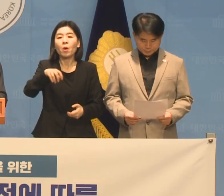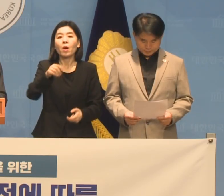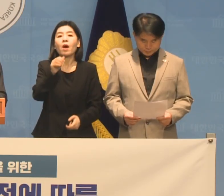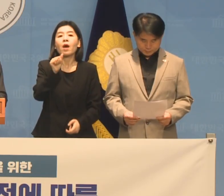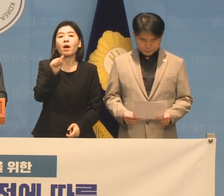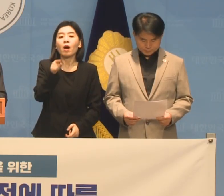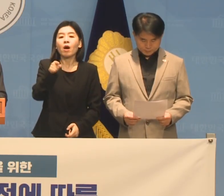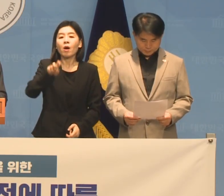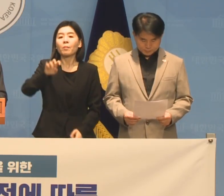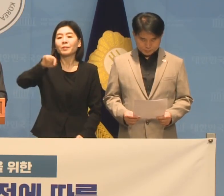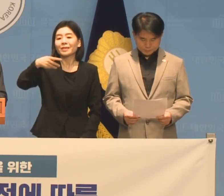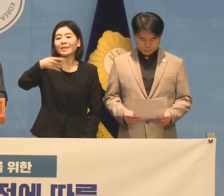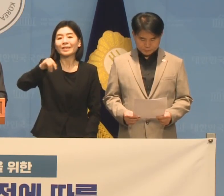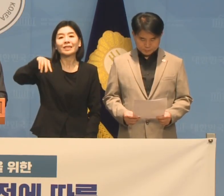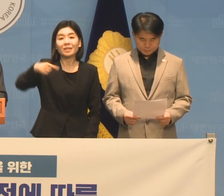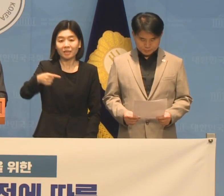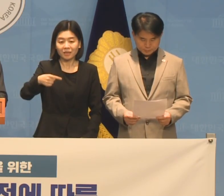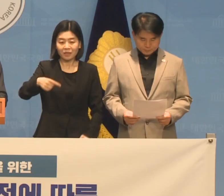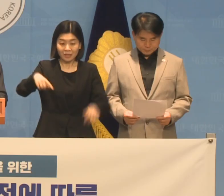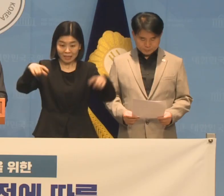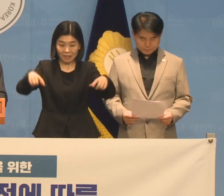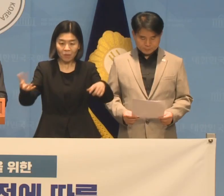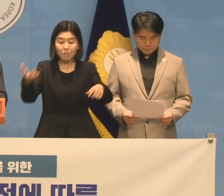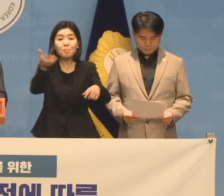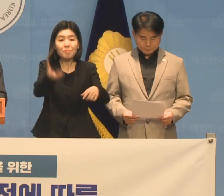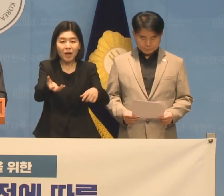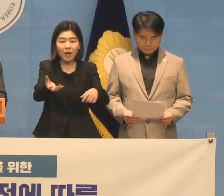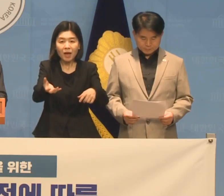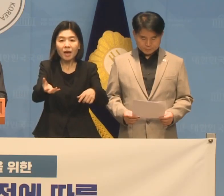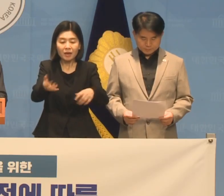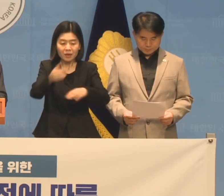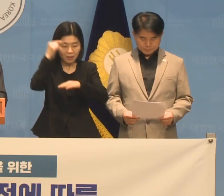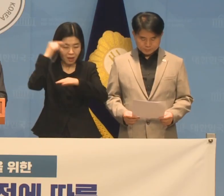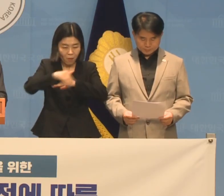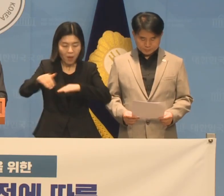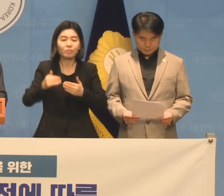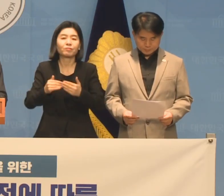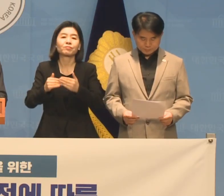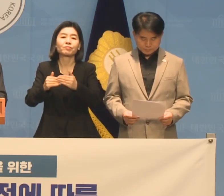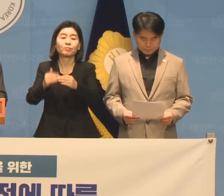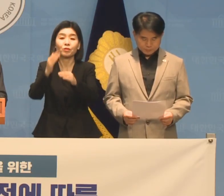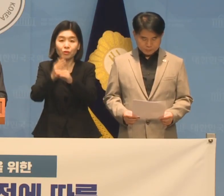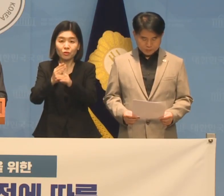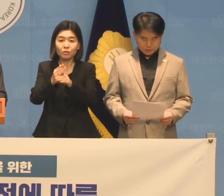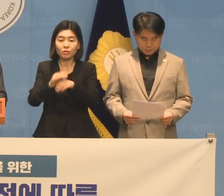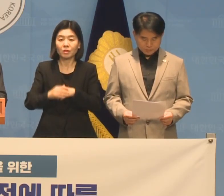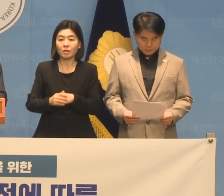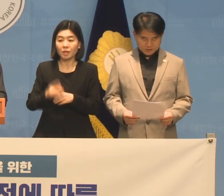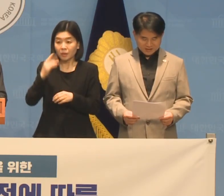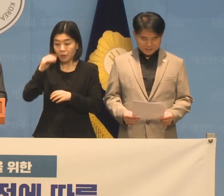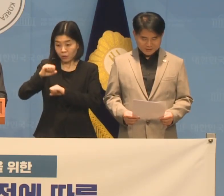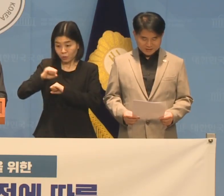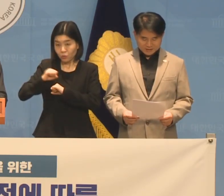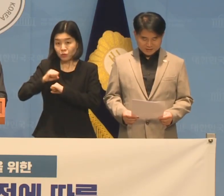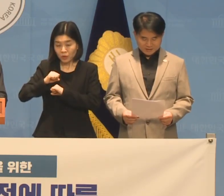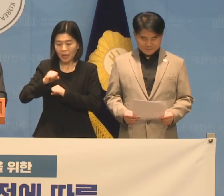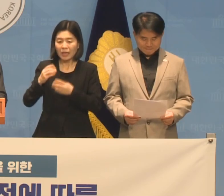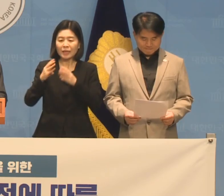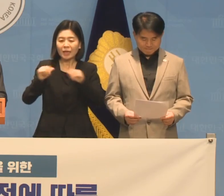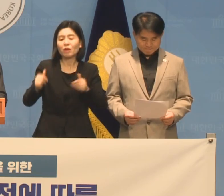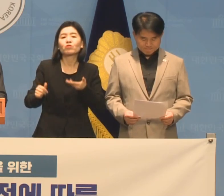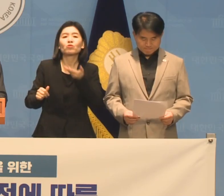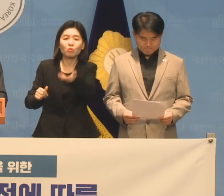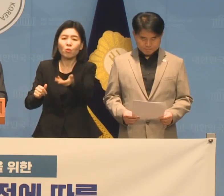추진해 왔습니다. 이에 따라 평택시는 그간 미군에 대한 전체 공여 면적의